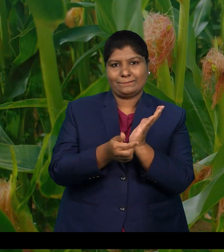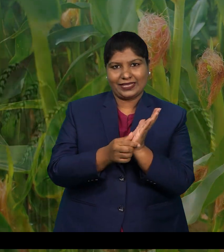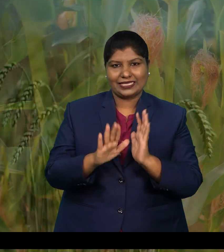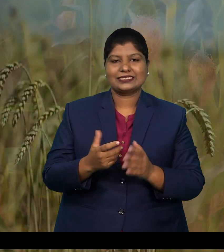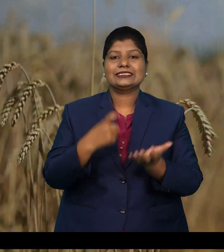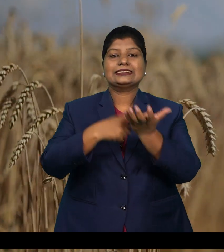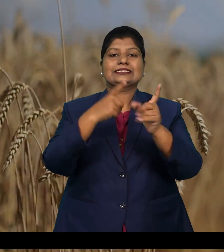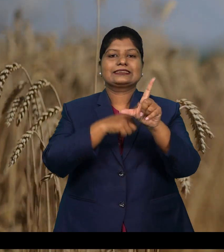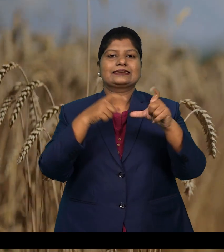మొక్కజొన్న,